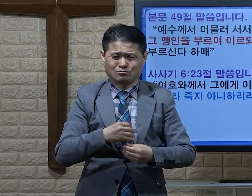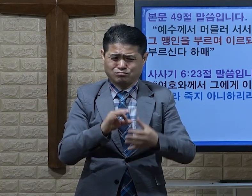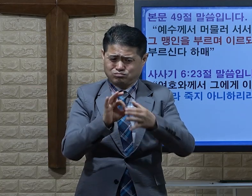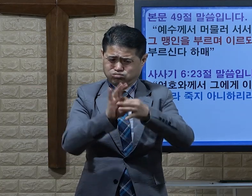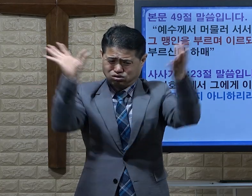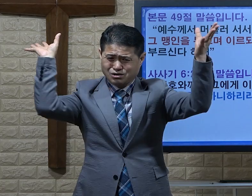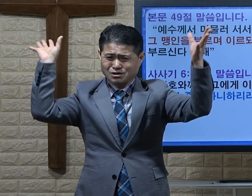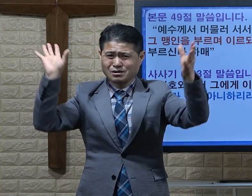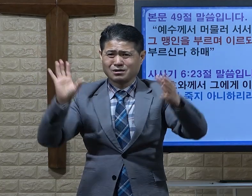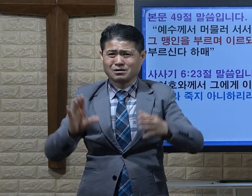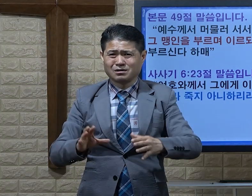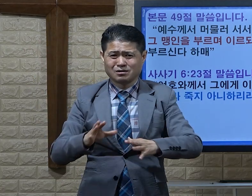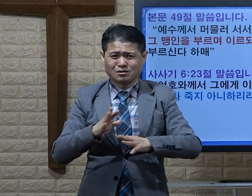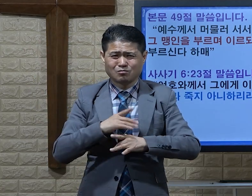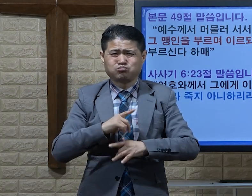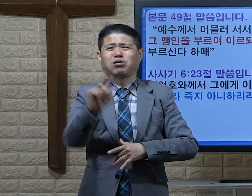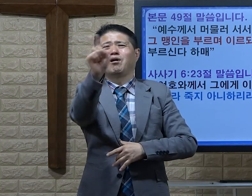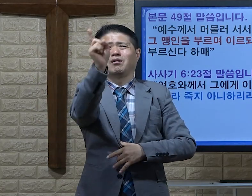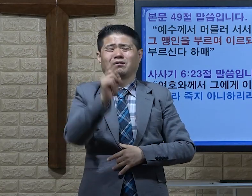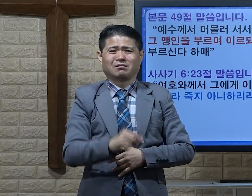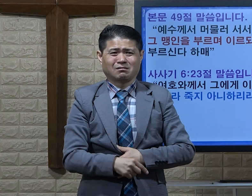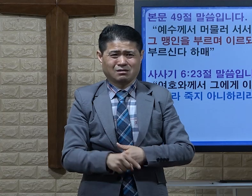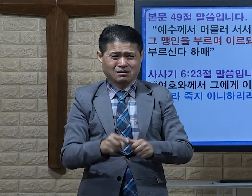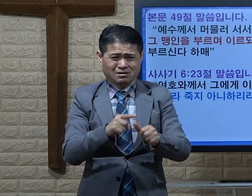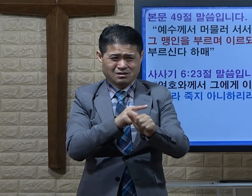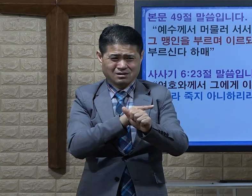안심과 상관없다. 무슨 상관이냐?